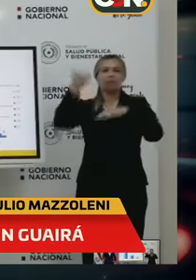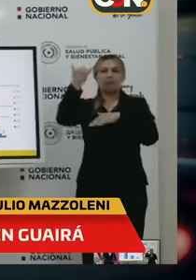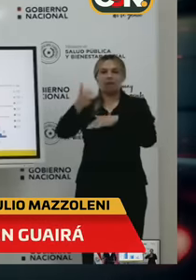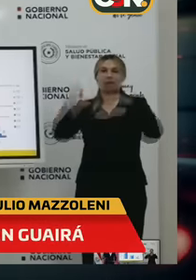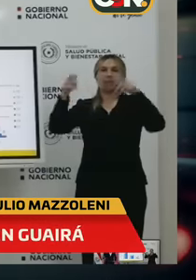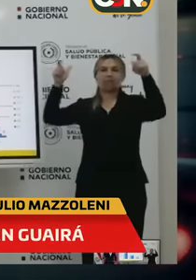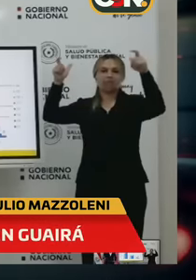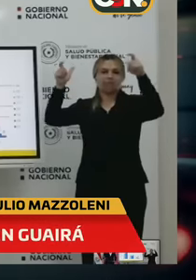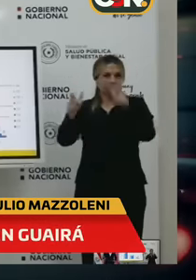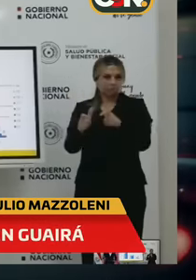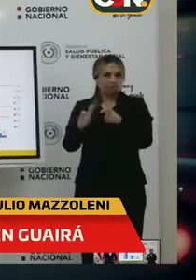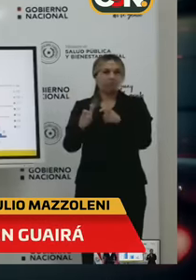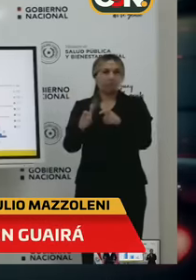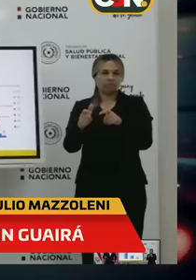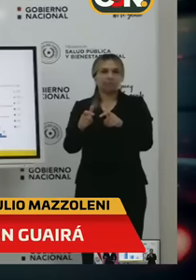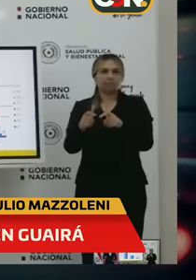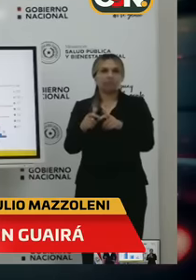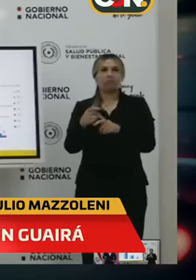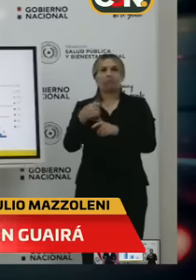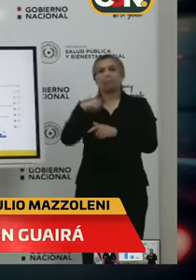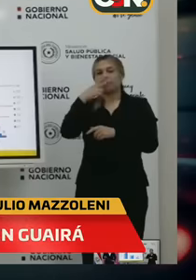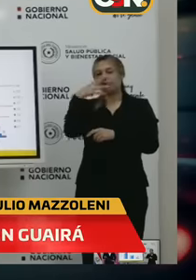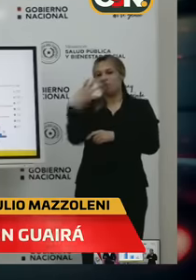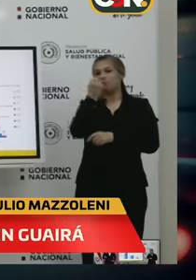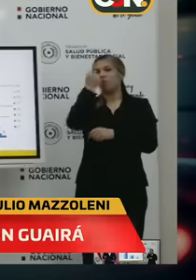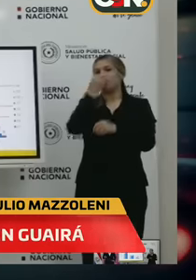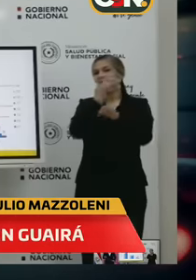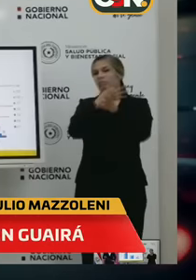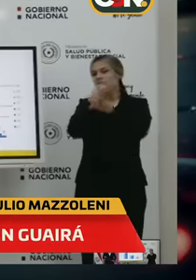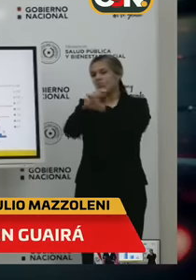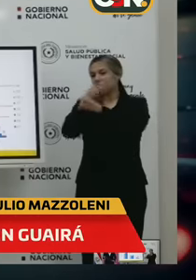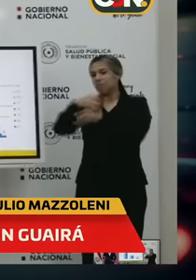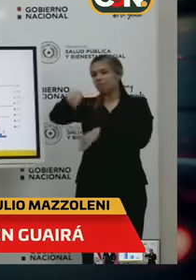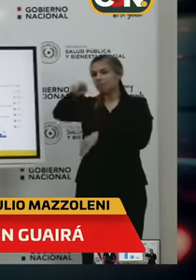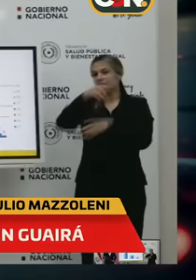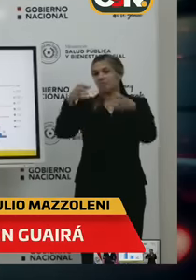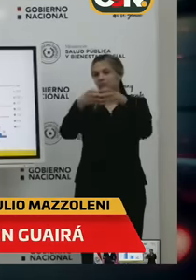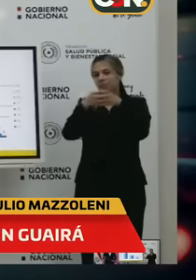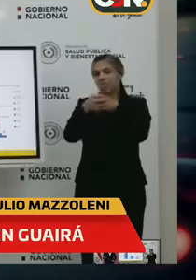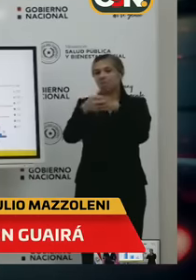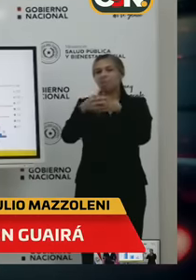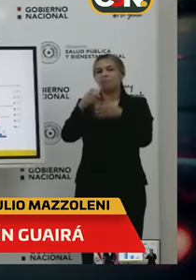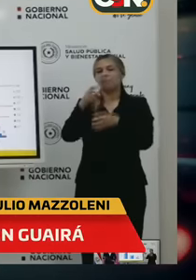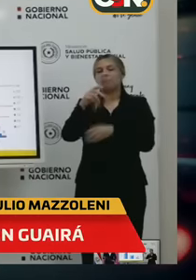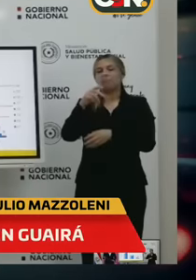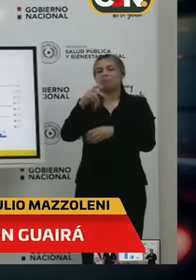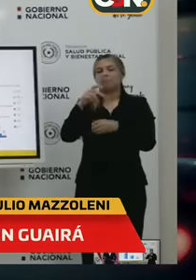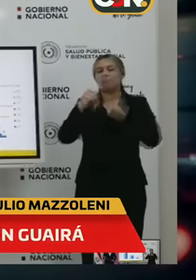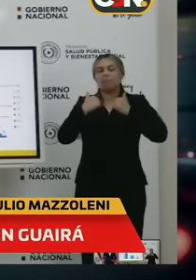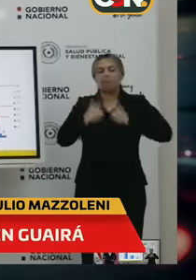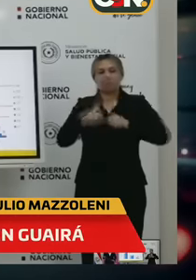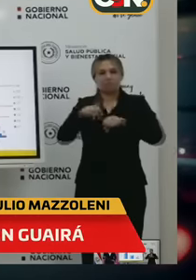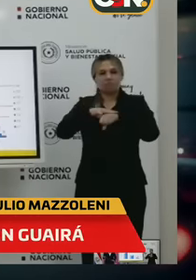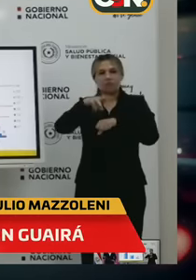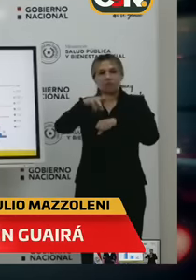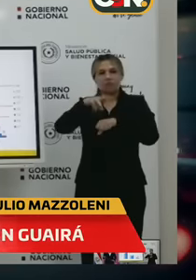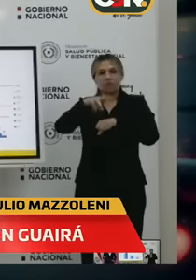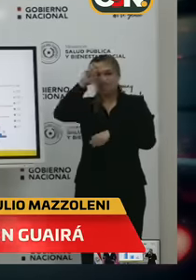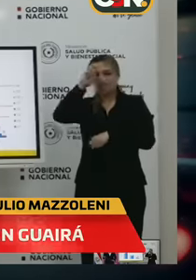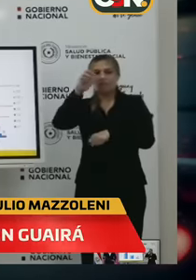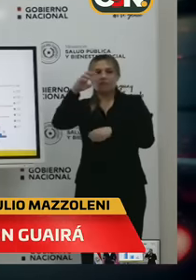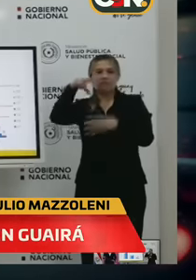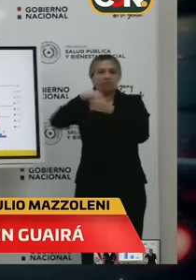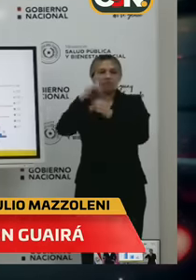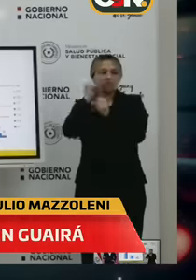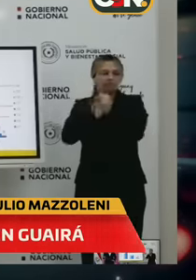descenso. Quiero aprovechar también para felicitar a todo el equipo de personal de salud del departamento, que realmente